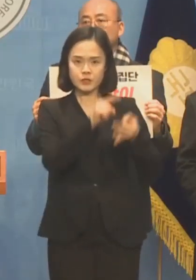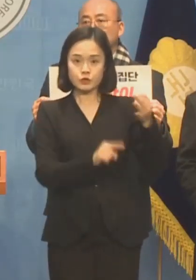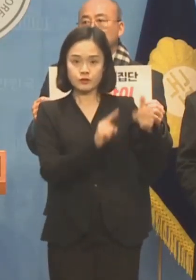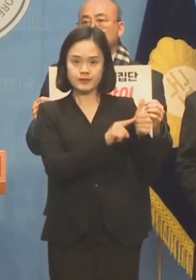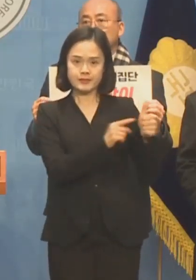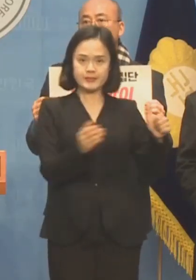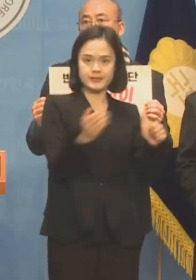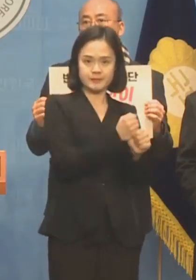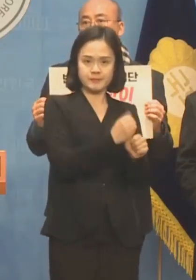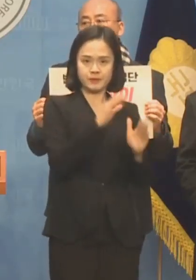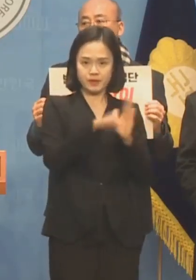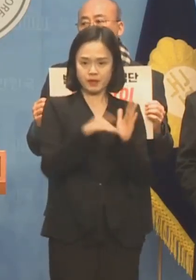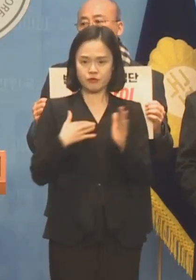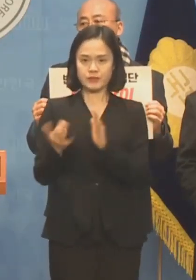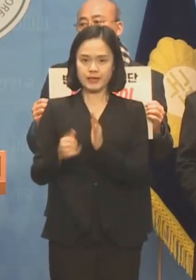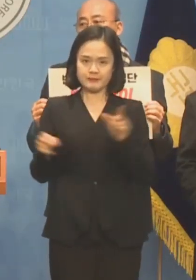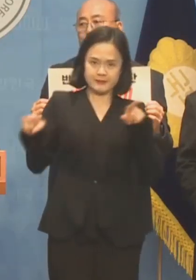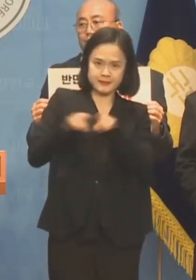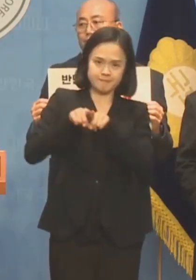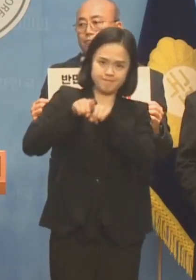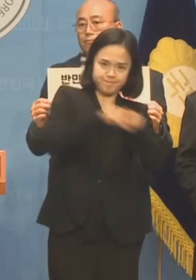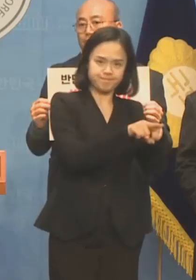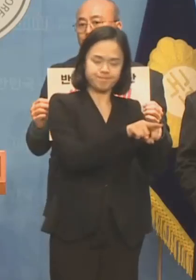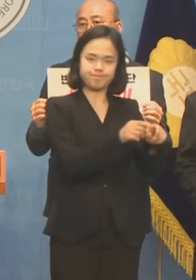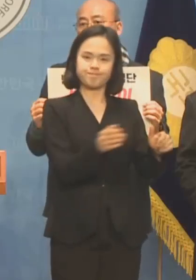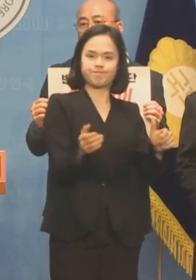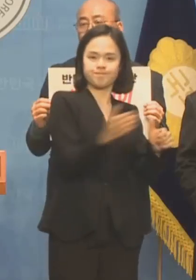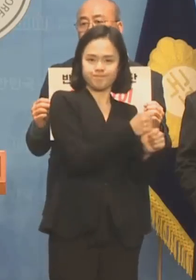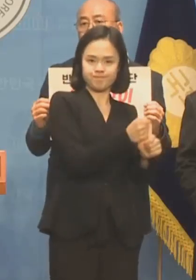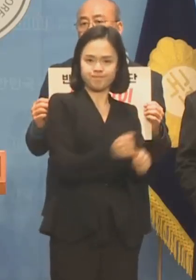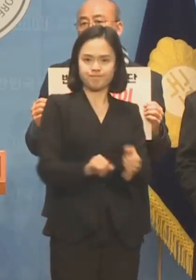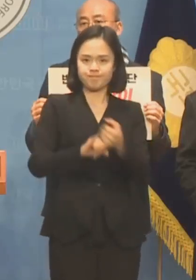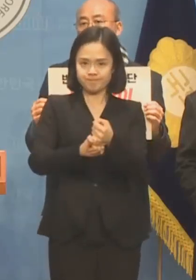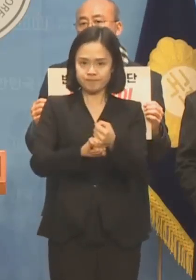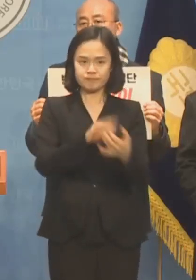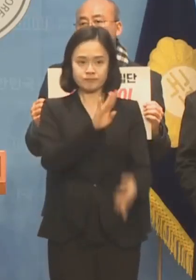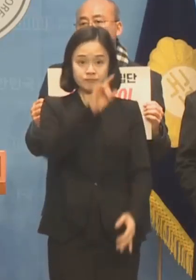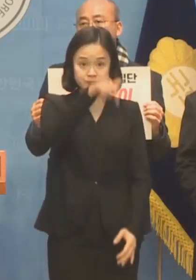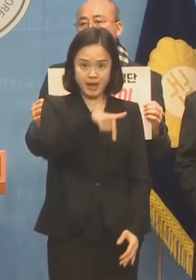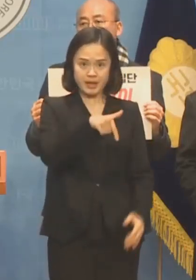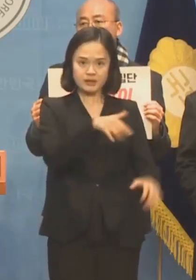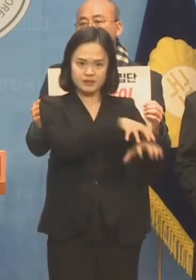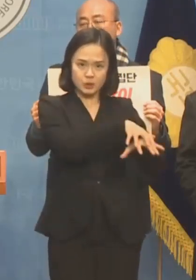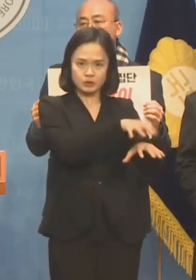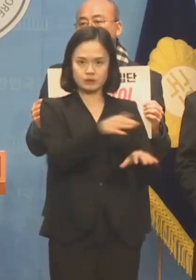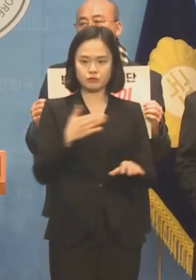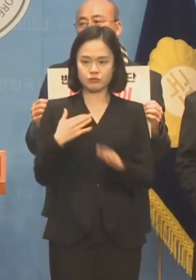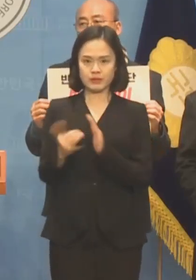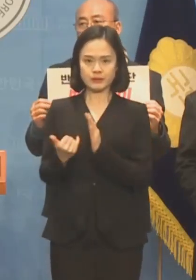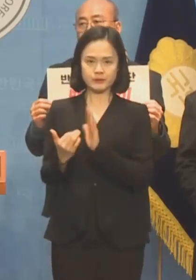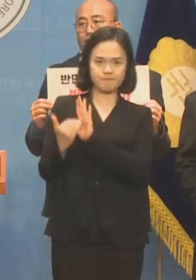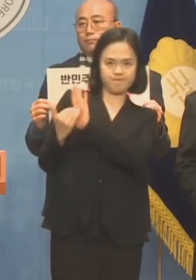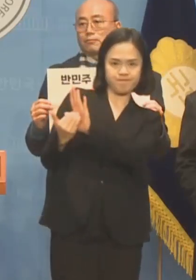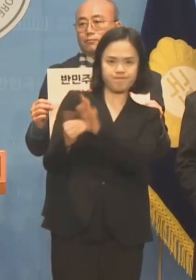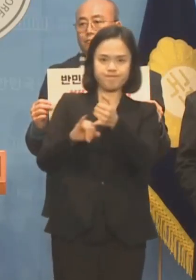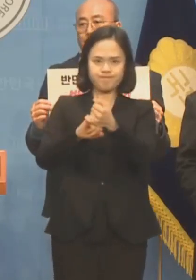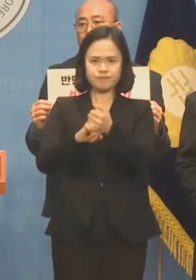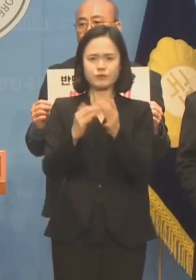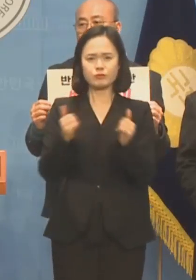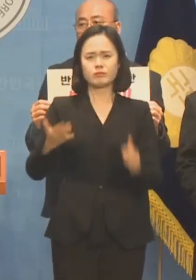갈랍니다. 가가지고 그 백골단은 우리 가족이 막겠습니다. 여러분, 국민 여러분